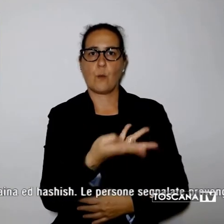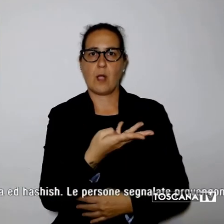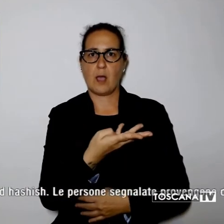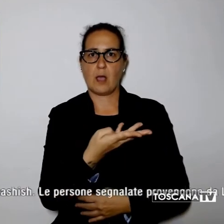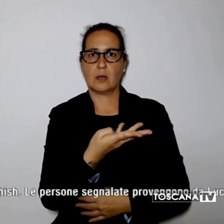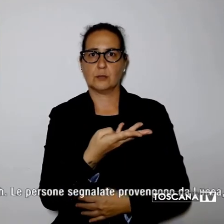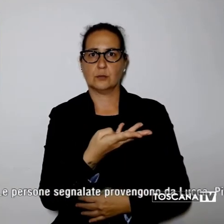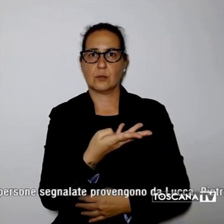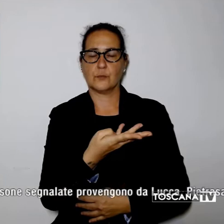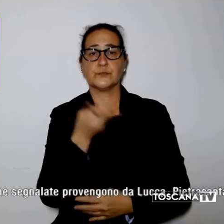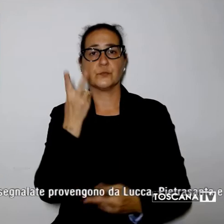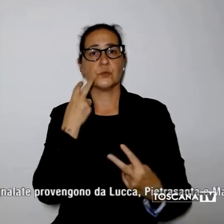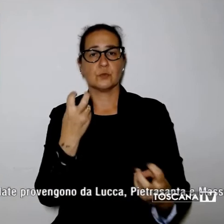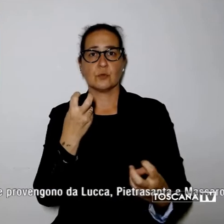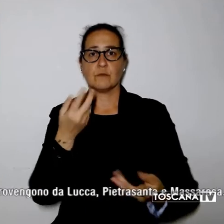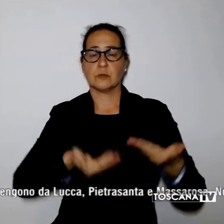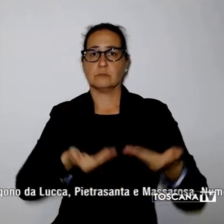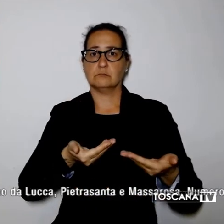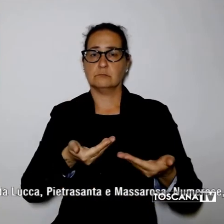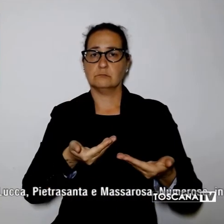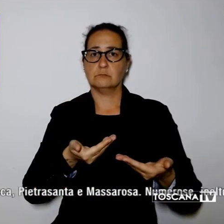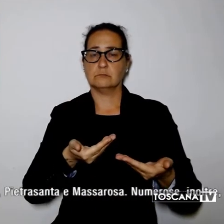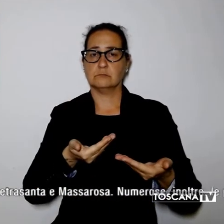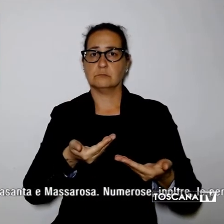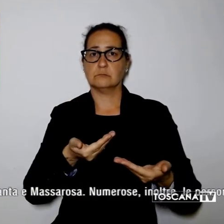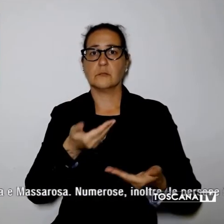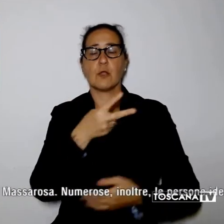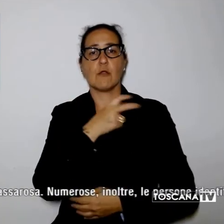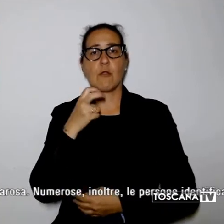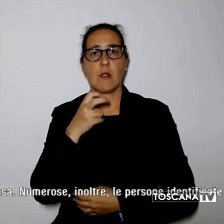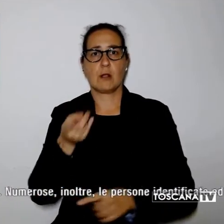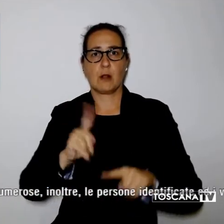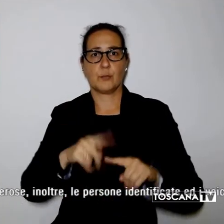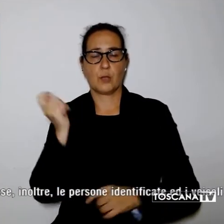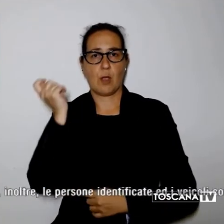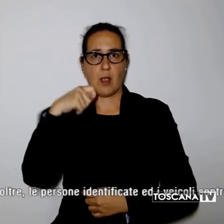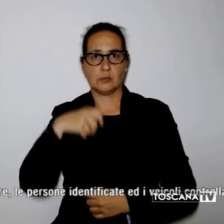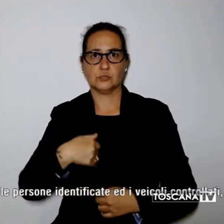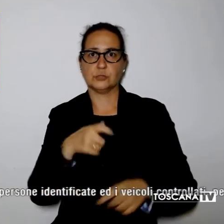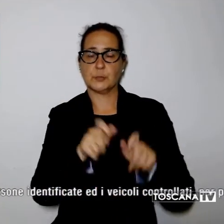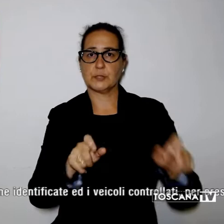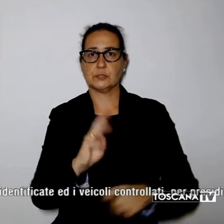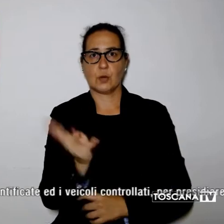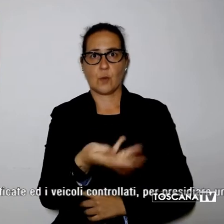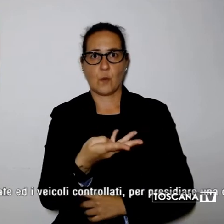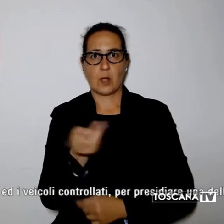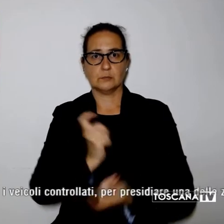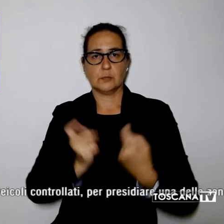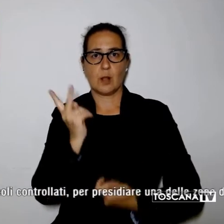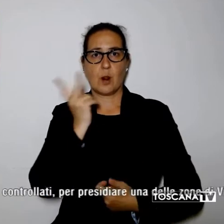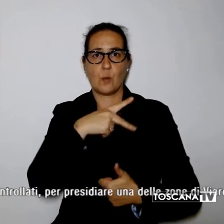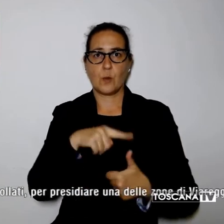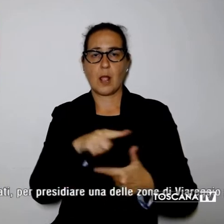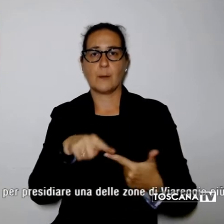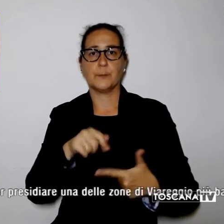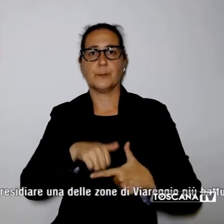possesso di grammi di cocaina ed hashish. Le persone segnalate provengono da Lucca, Pietrasanta e